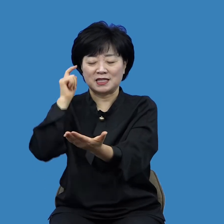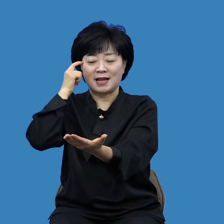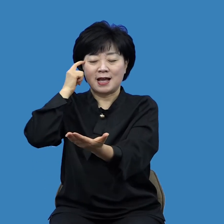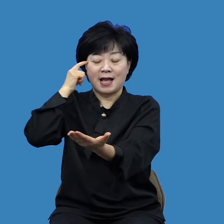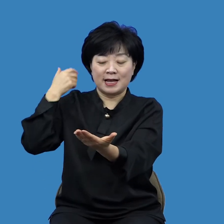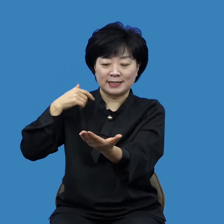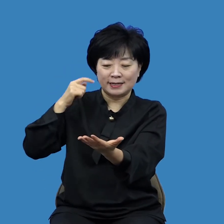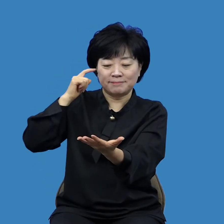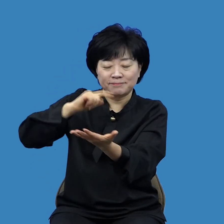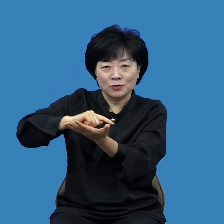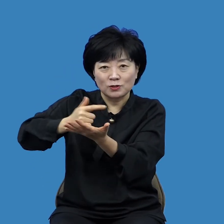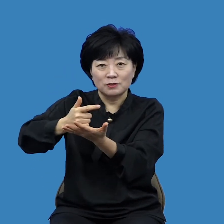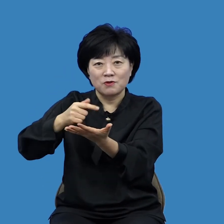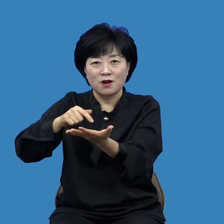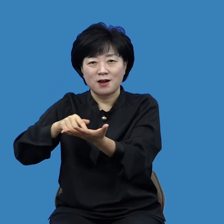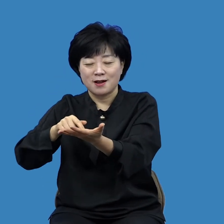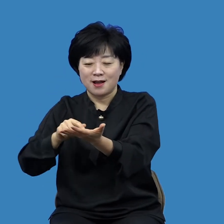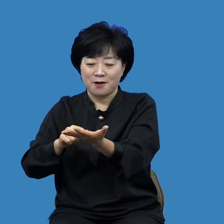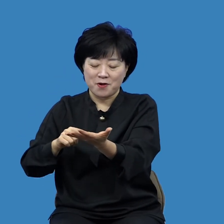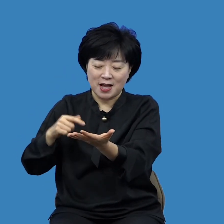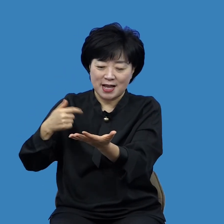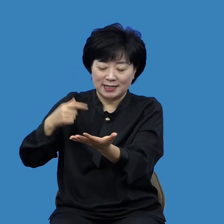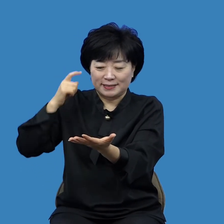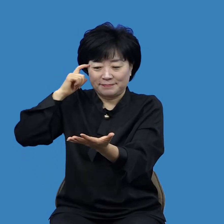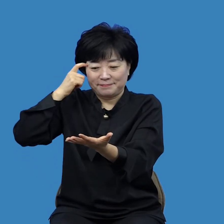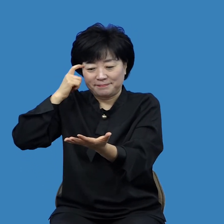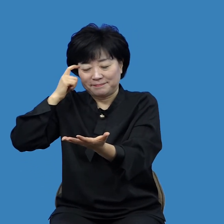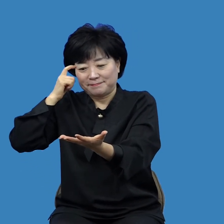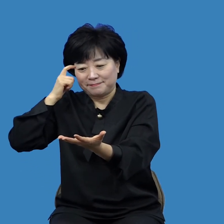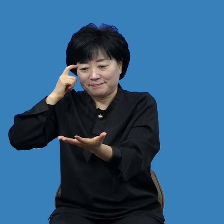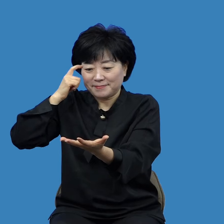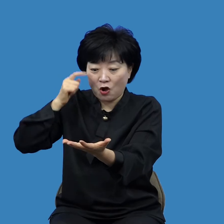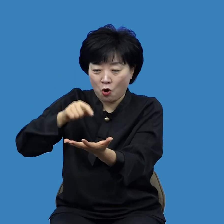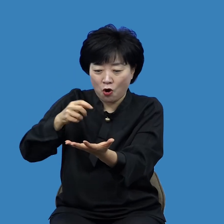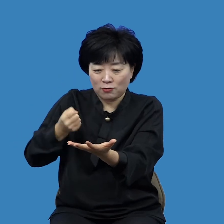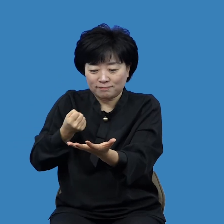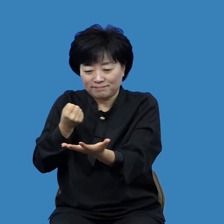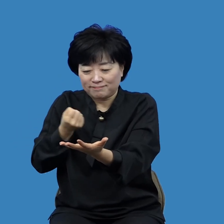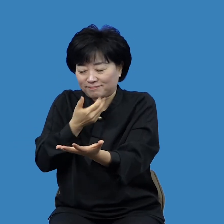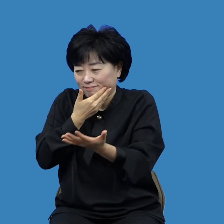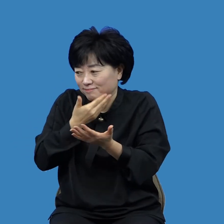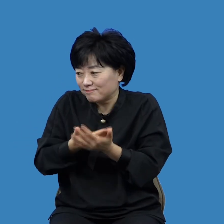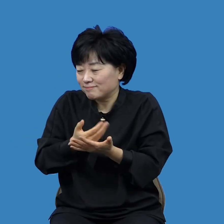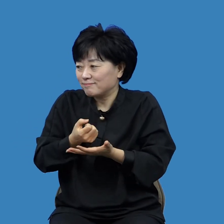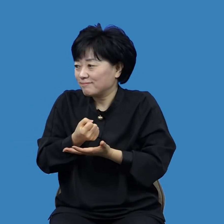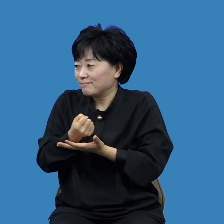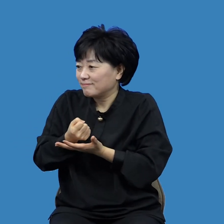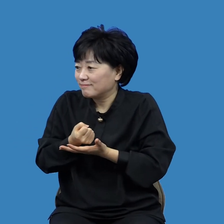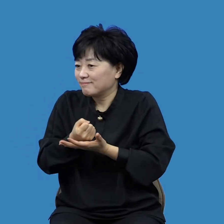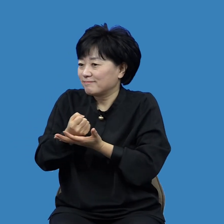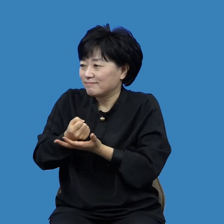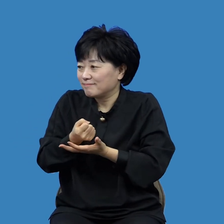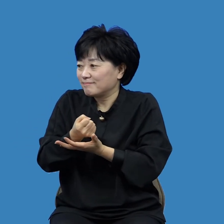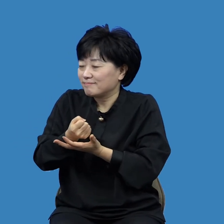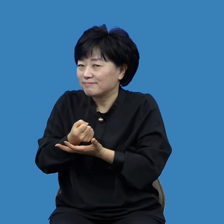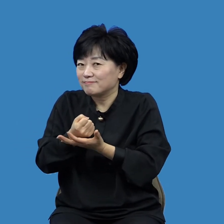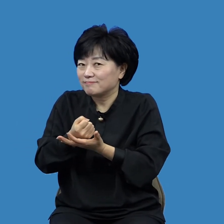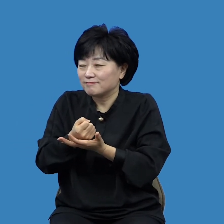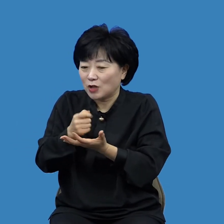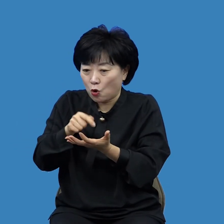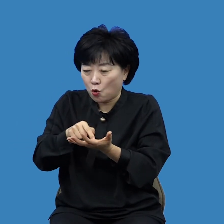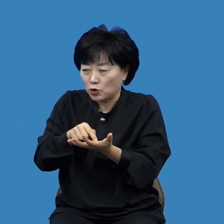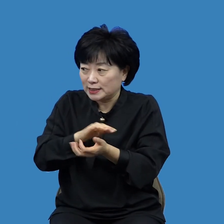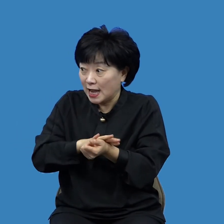무겁게. 아니 노트북은 가벼워요. 근데 이거를 마음에서 무겁게 생각한 거예요. 중요하게 생각한 거지. 그랬더니 계속 무슨 생각이 들어요? 얘가